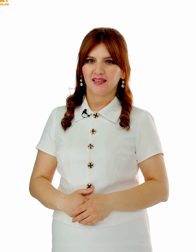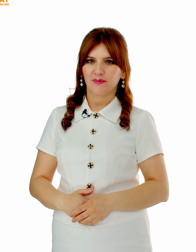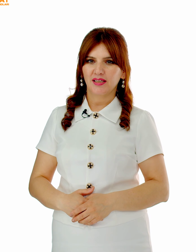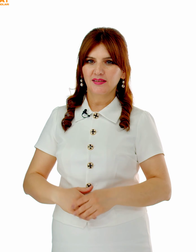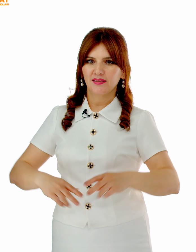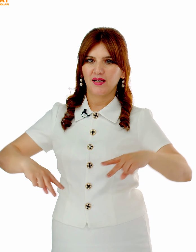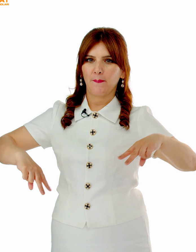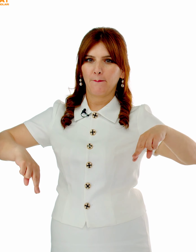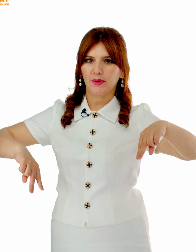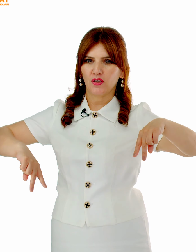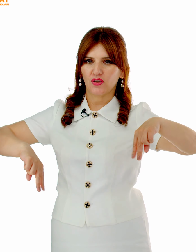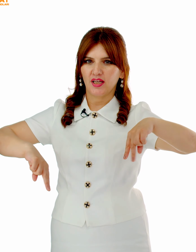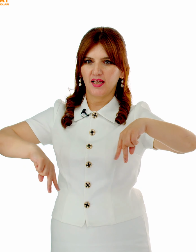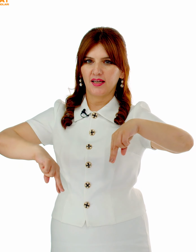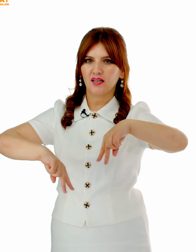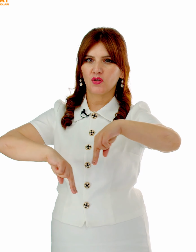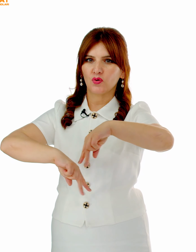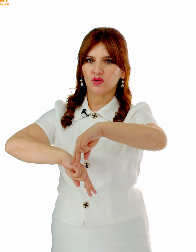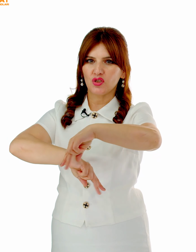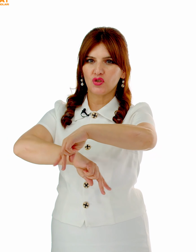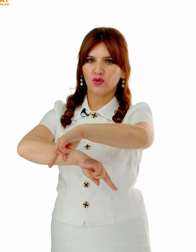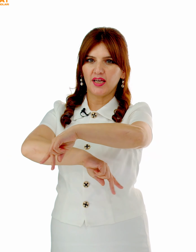Qaytaraman. Piyodalar o'tish yo'lagi.